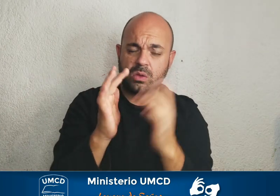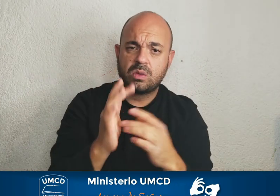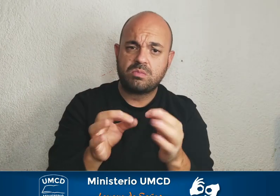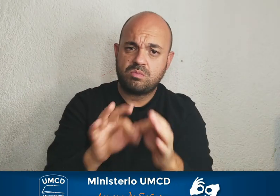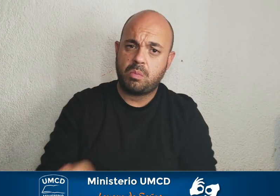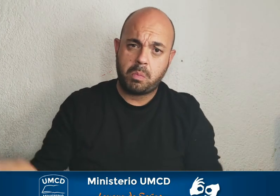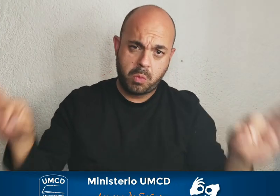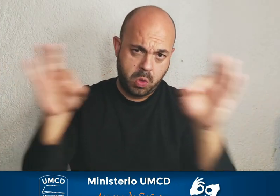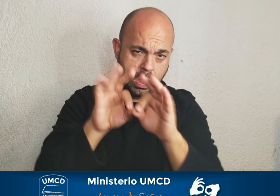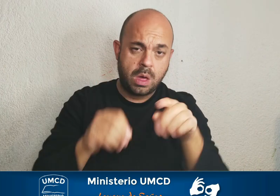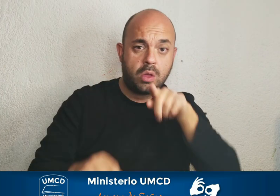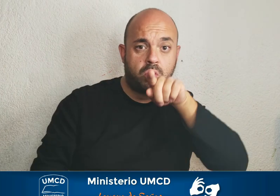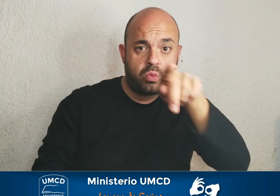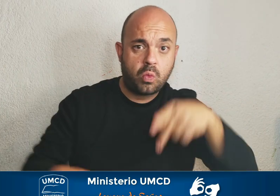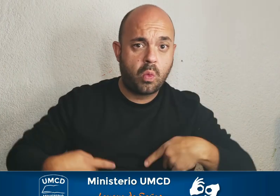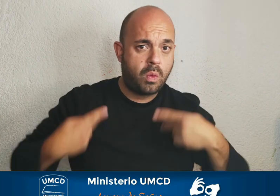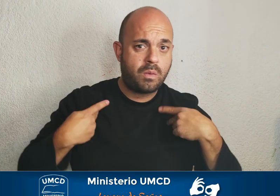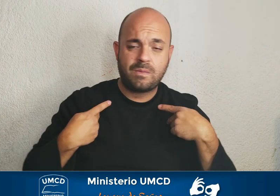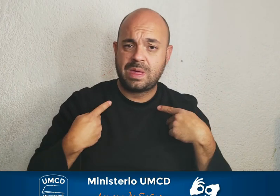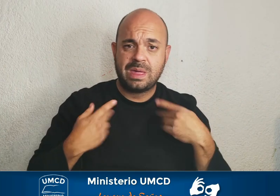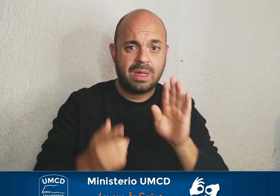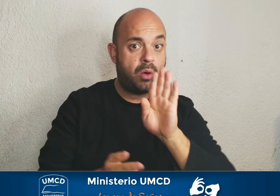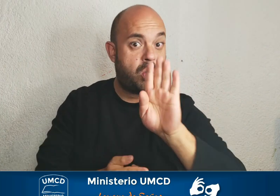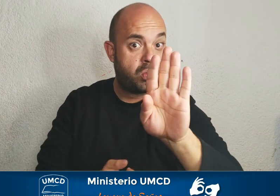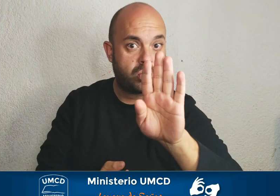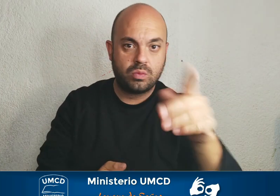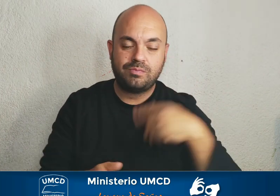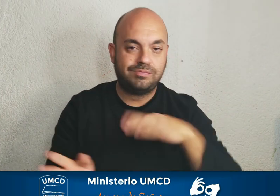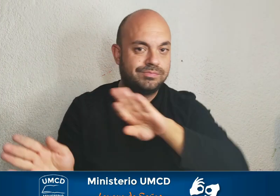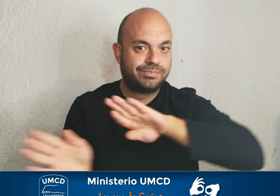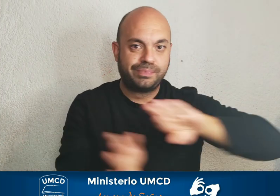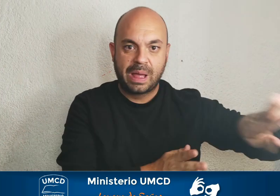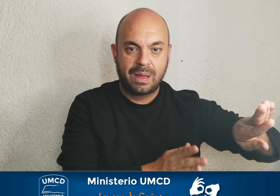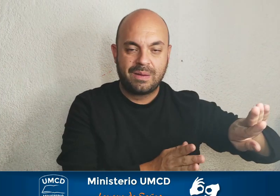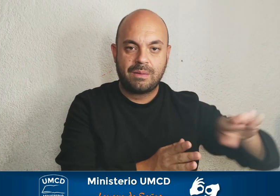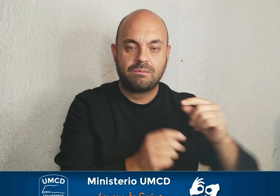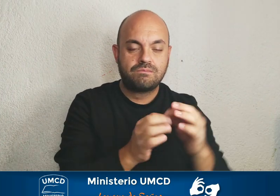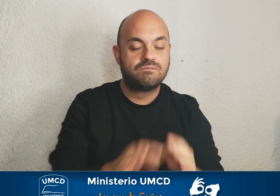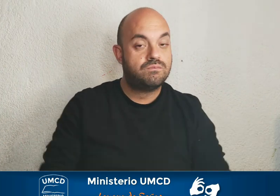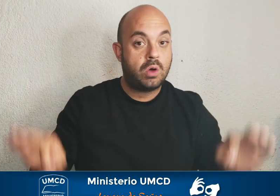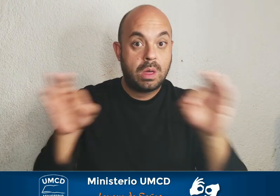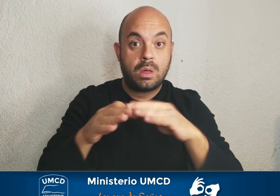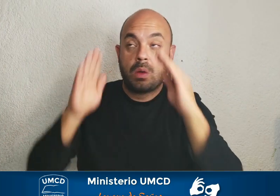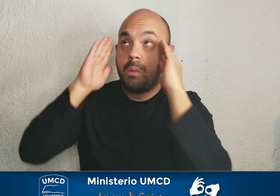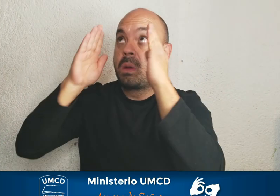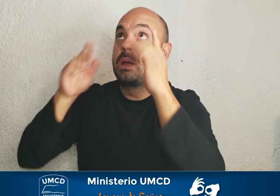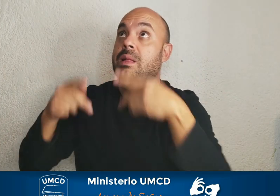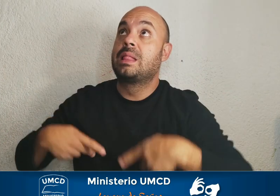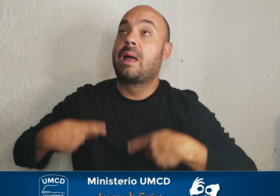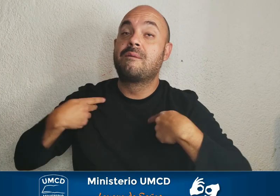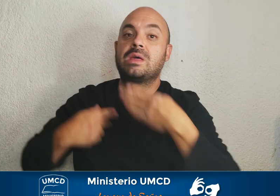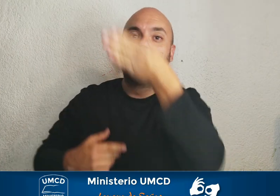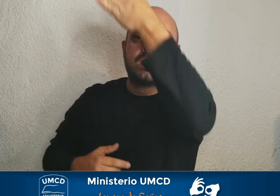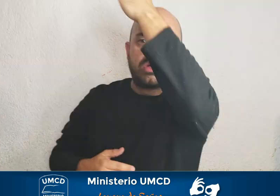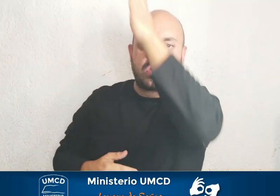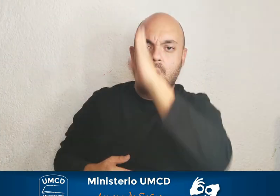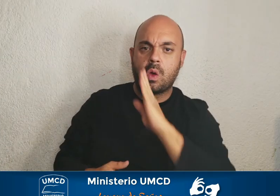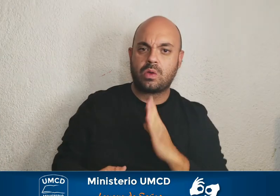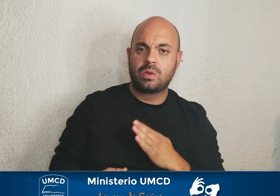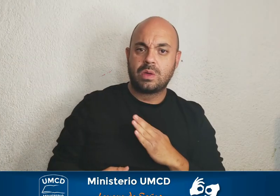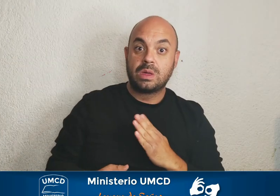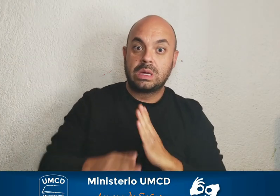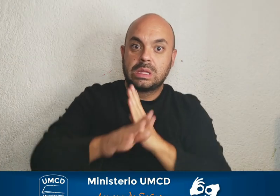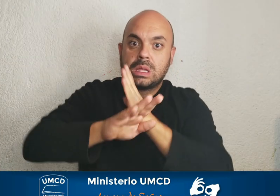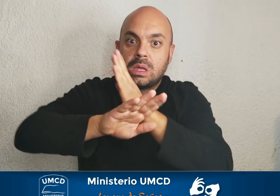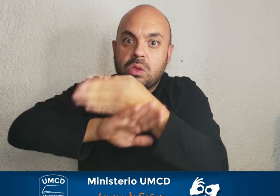primero rechazar tu vida. Y no se trata de aborrecer lo que somos, se trata de dejar atrás nuestros deseos